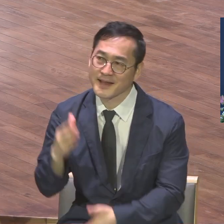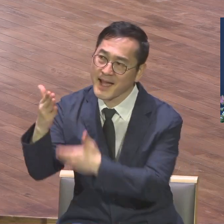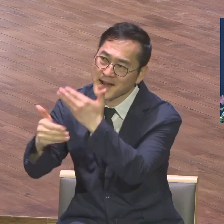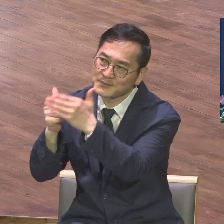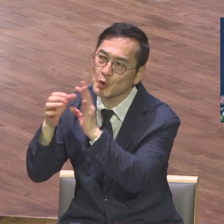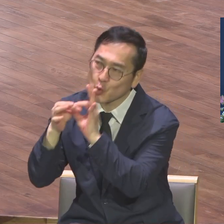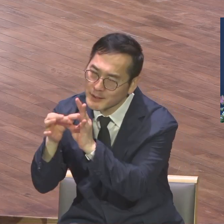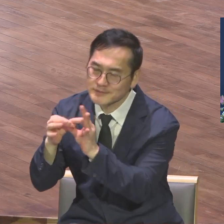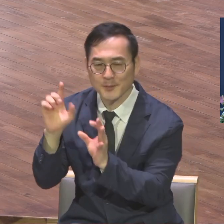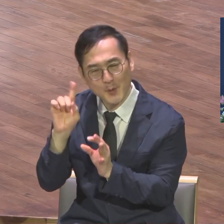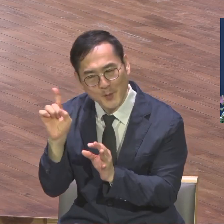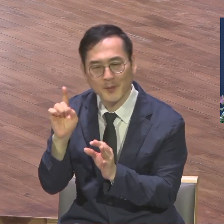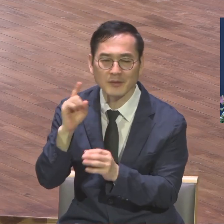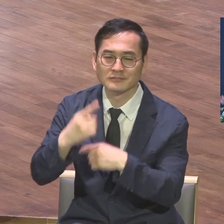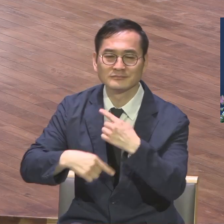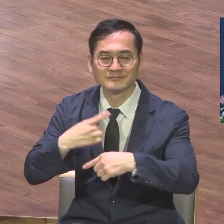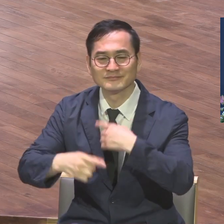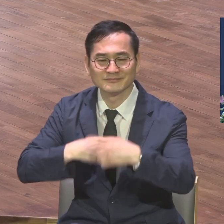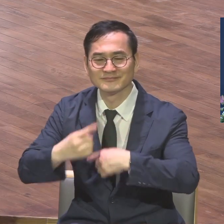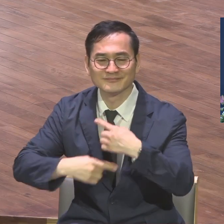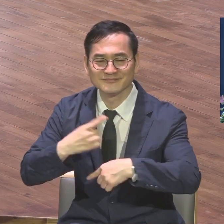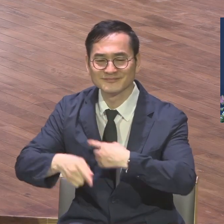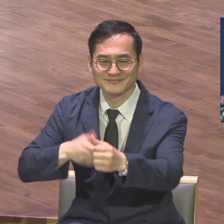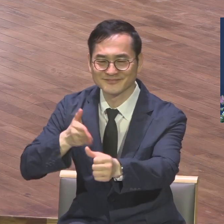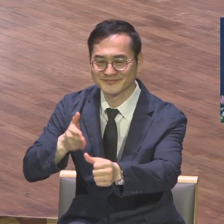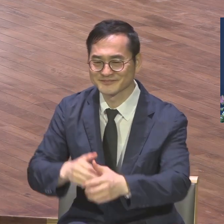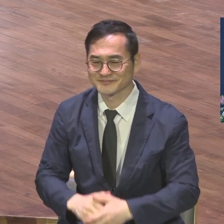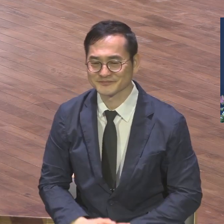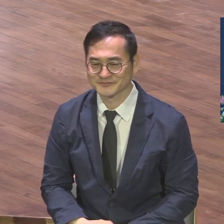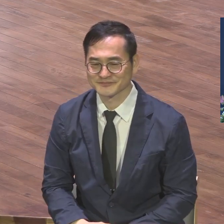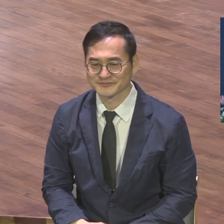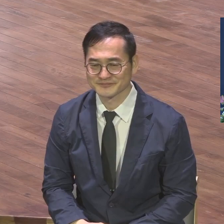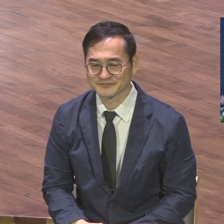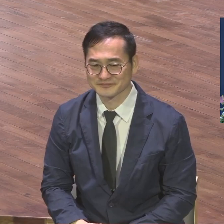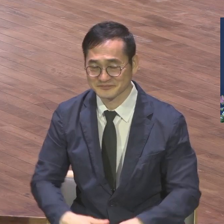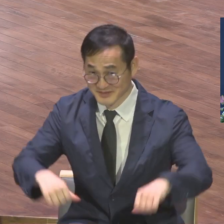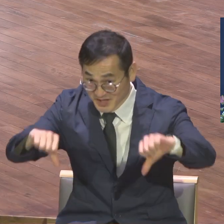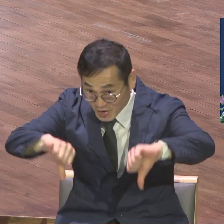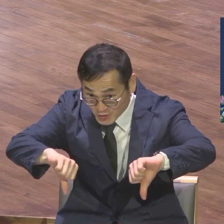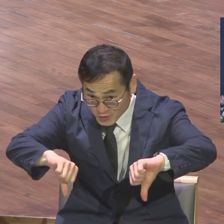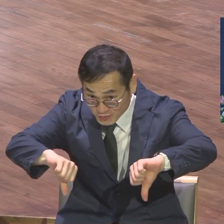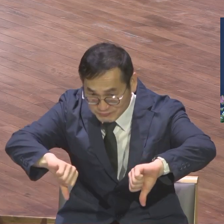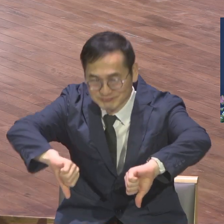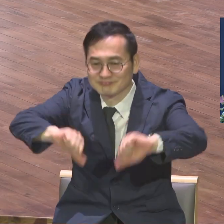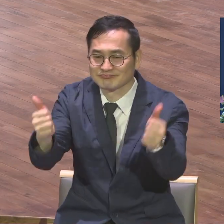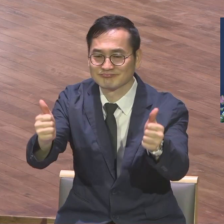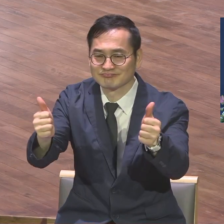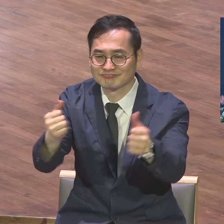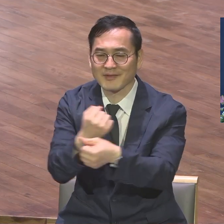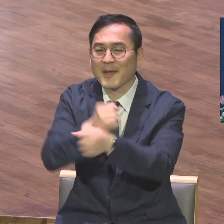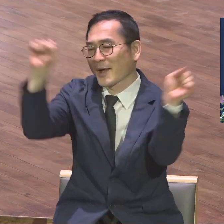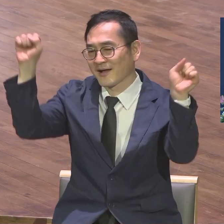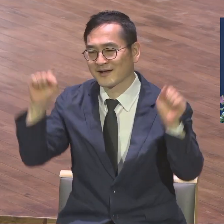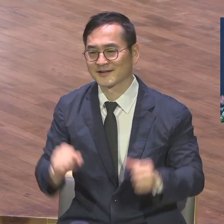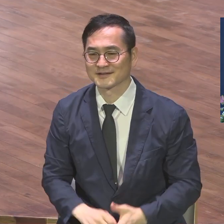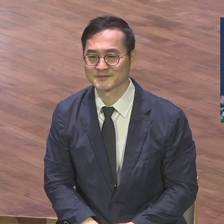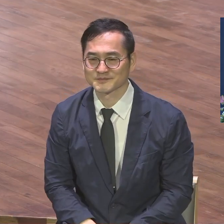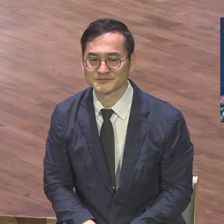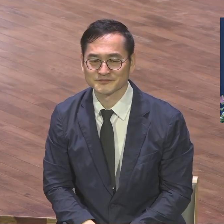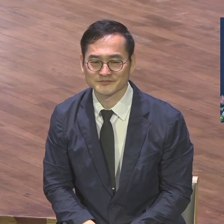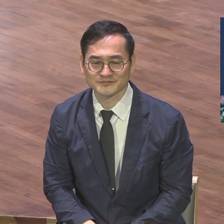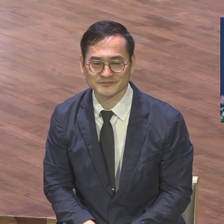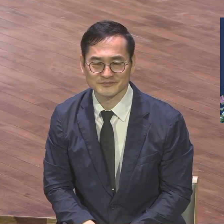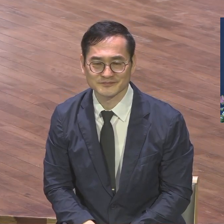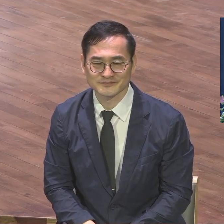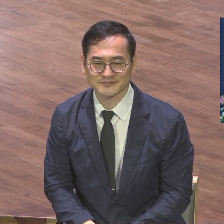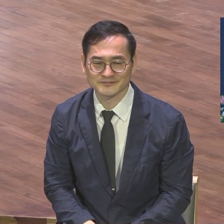아, 모든 죄 저주에서 여러분은 해방된 줄 믿습니다. 해방되었어. 자유 해방.